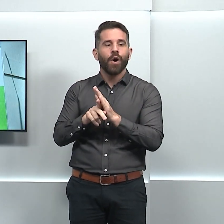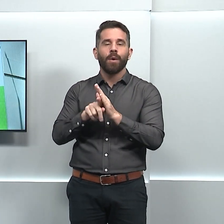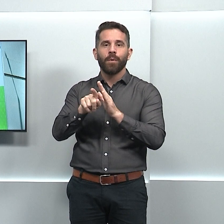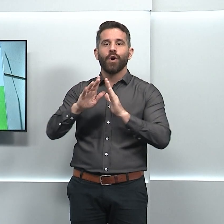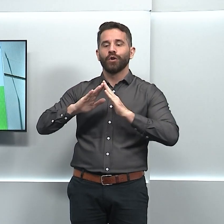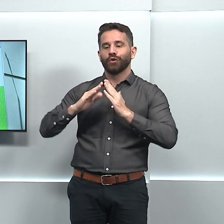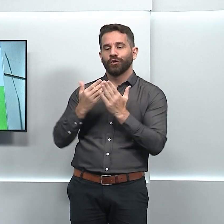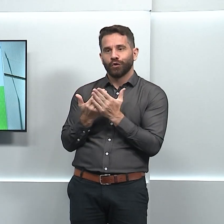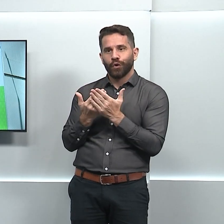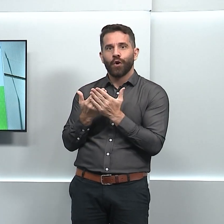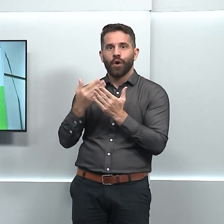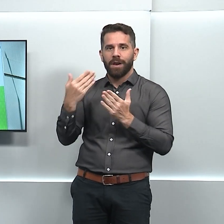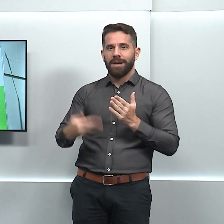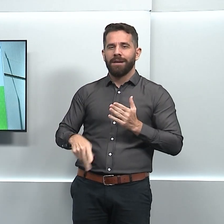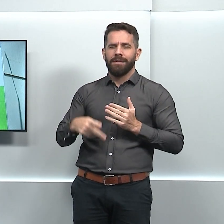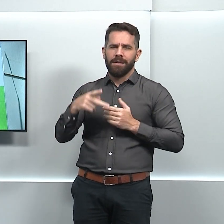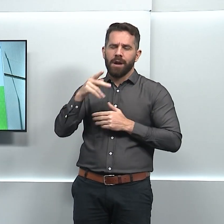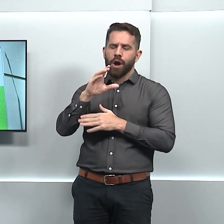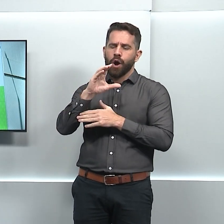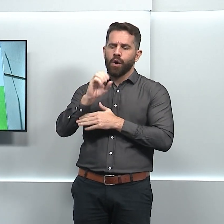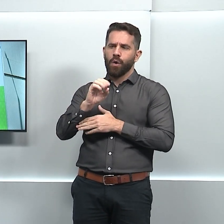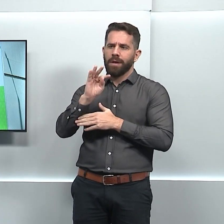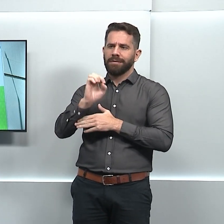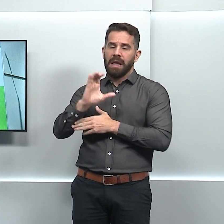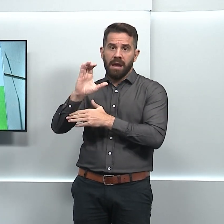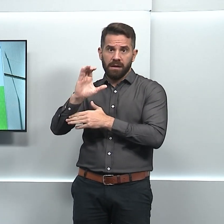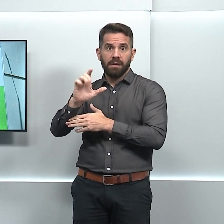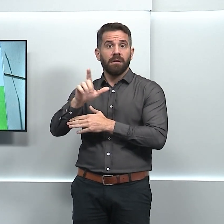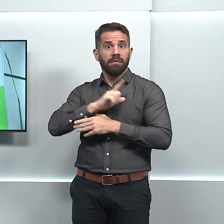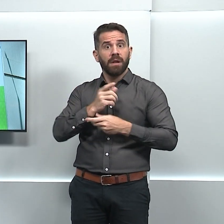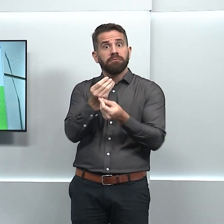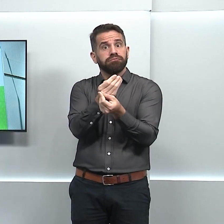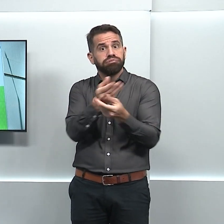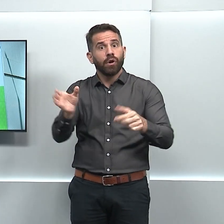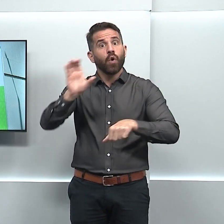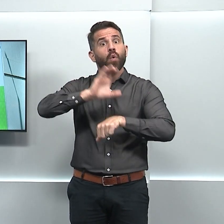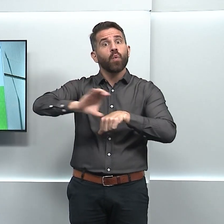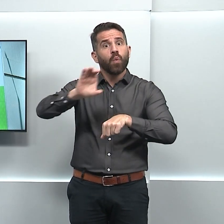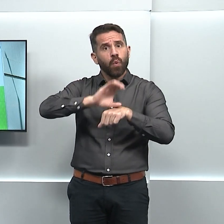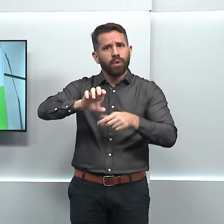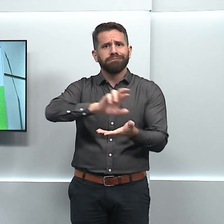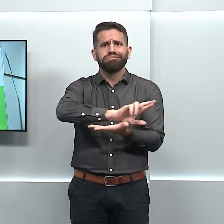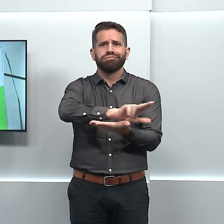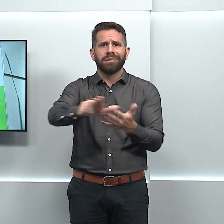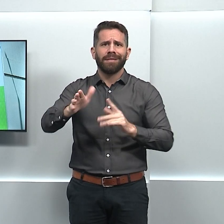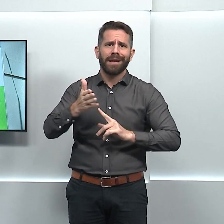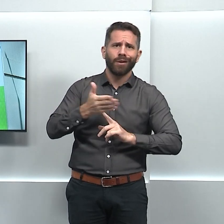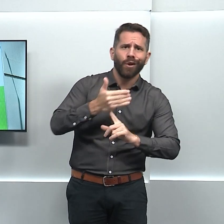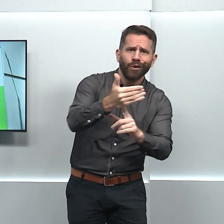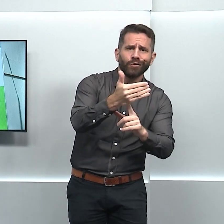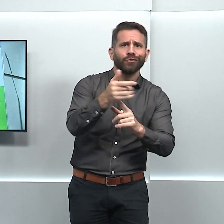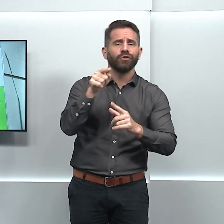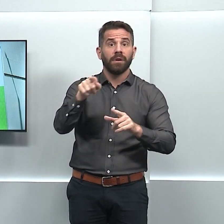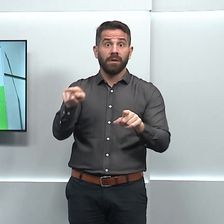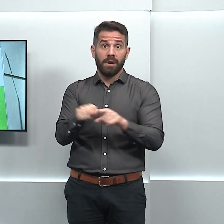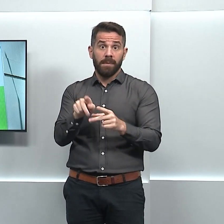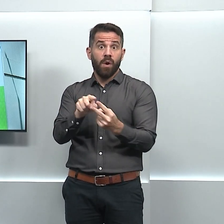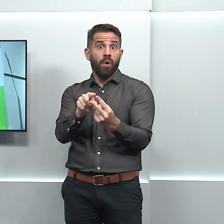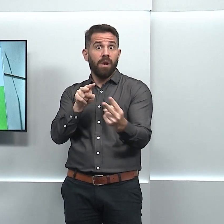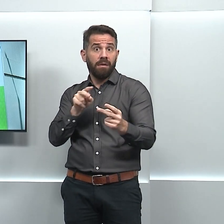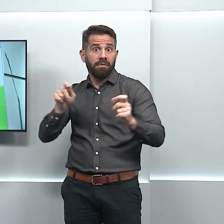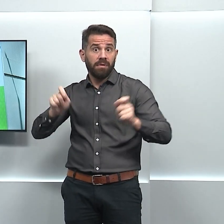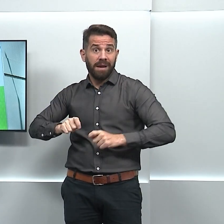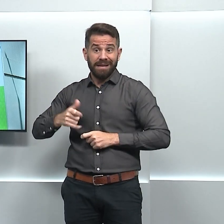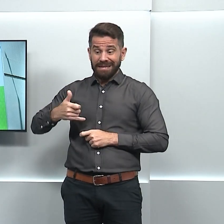de tecnologia. São formações gratuitas e abertas para pessoas a partir de 16 anos, com o ensino